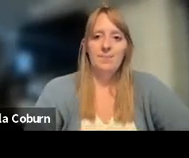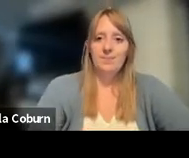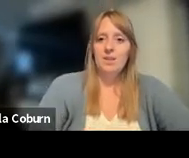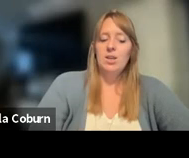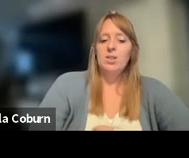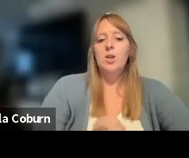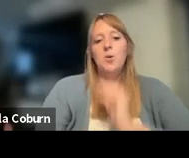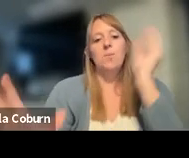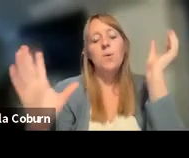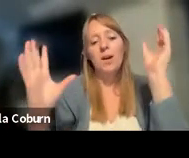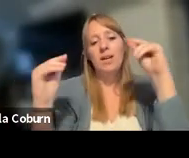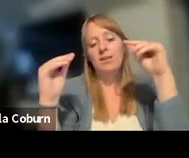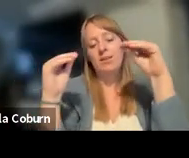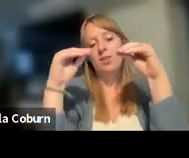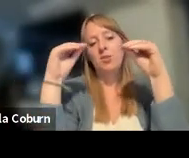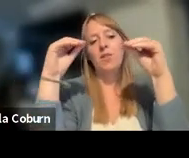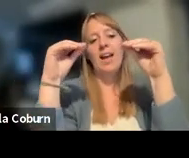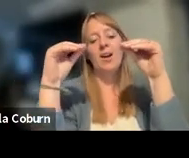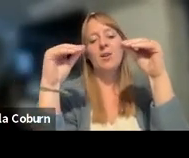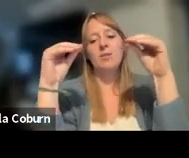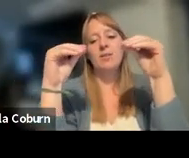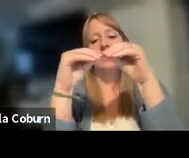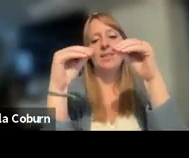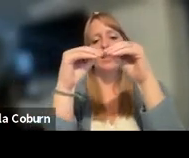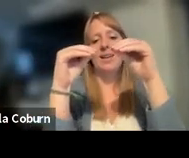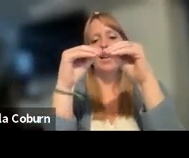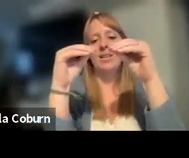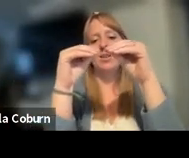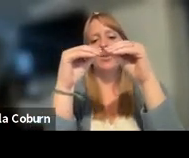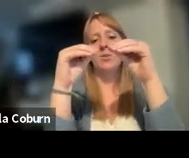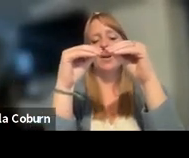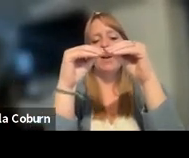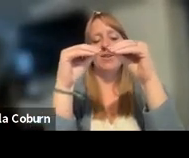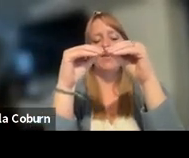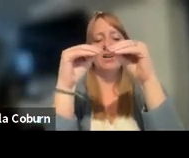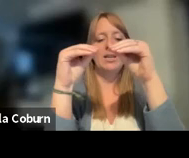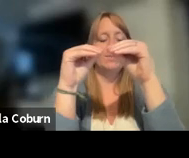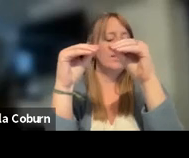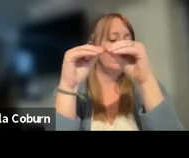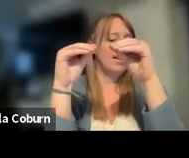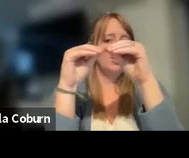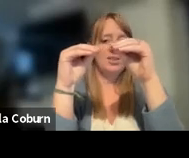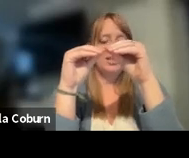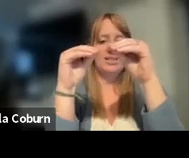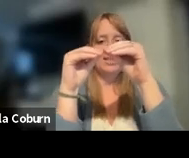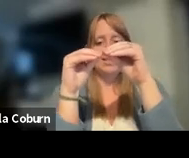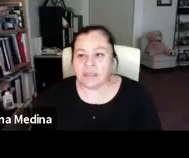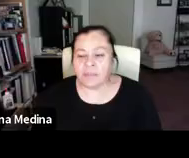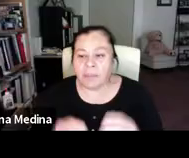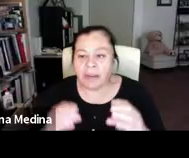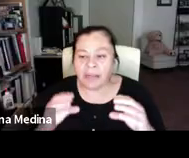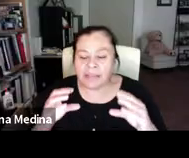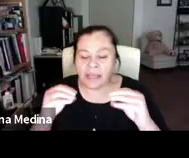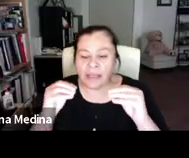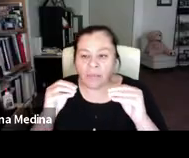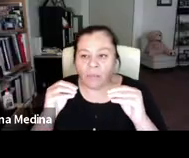Okay, so more, 2 flat O's, and you have your fingertips touch. Sí,